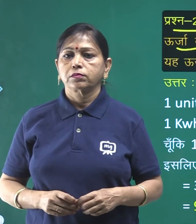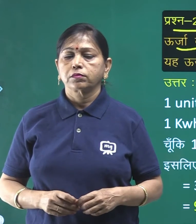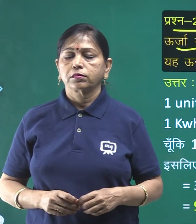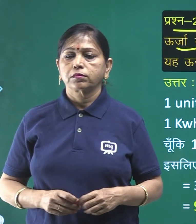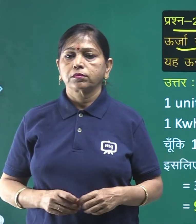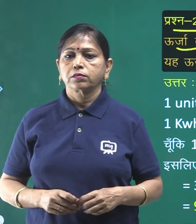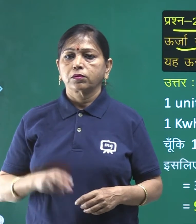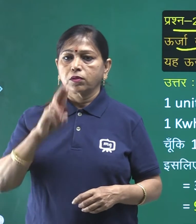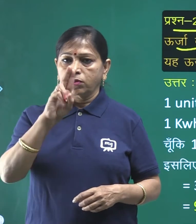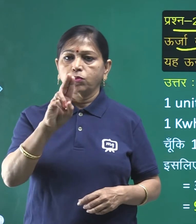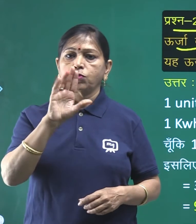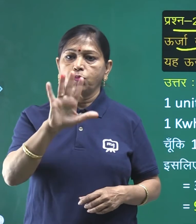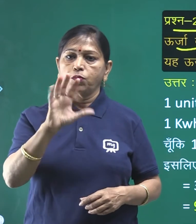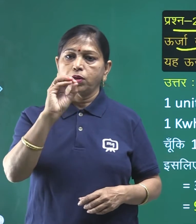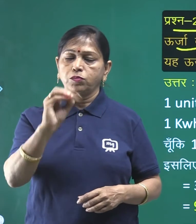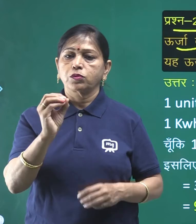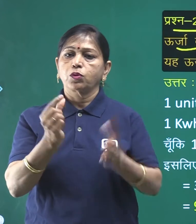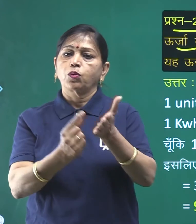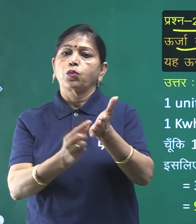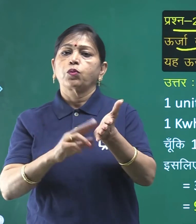250 यूनिट व्यय हुई।